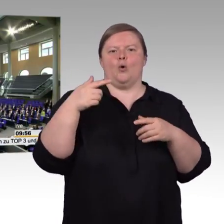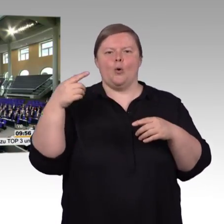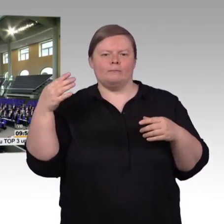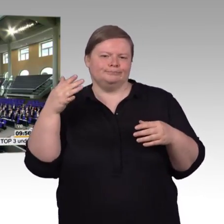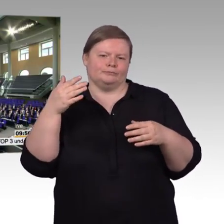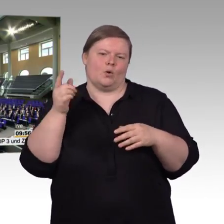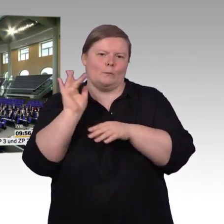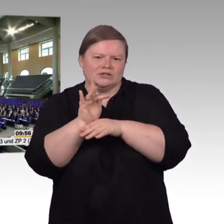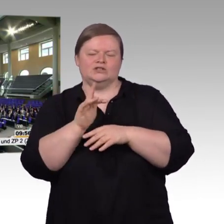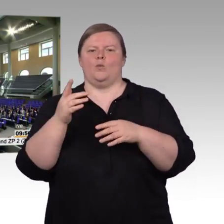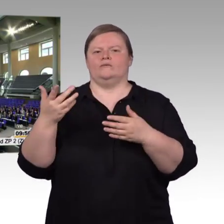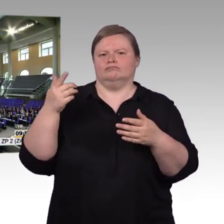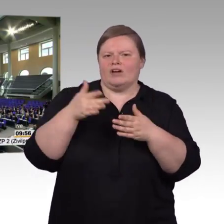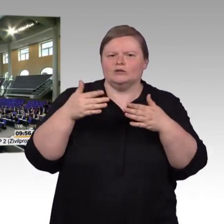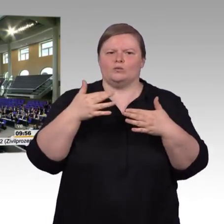Wer enthält sich?